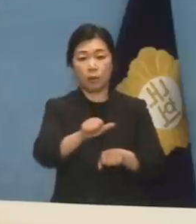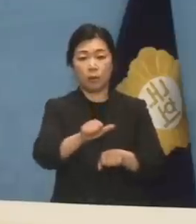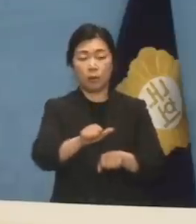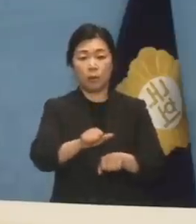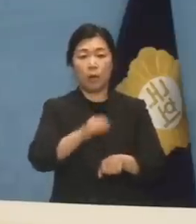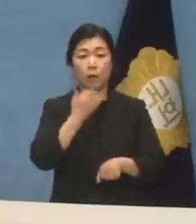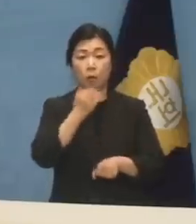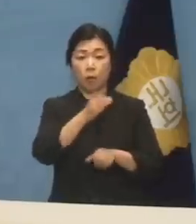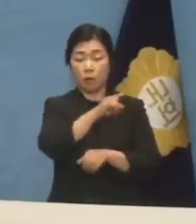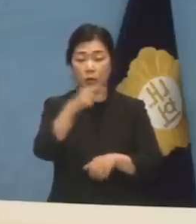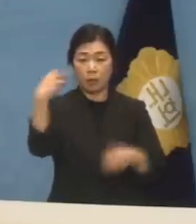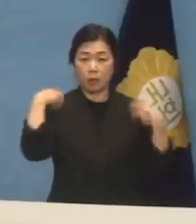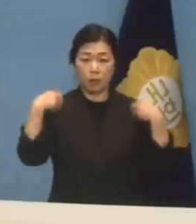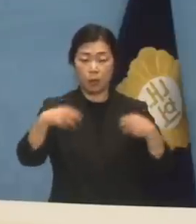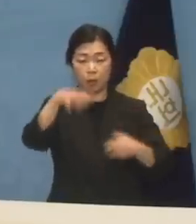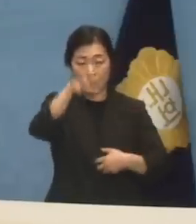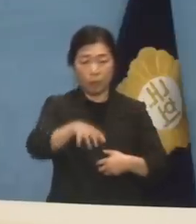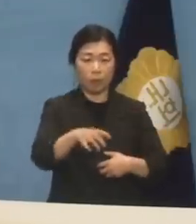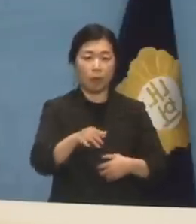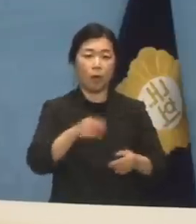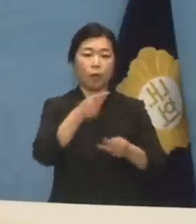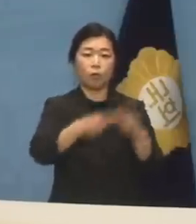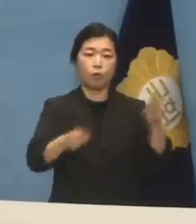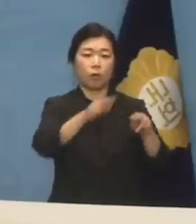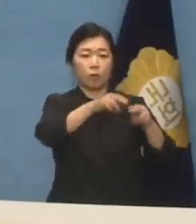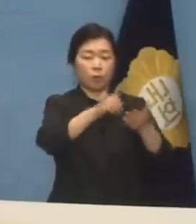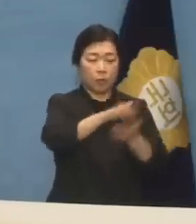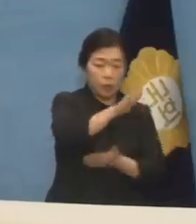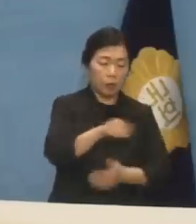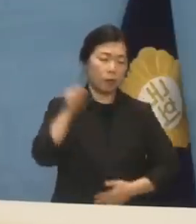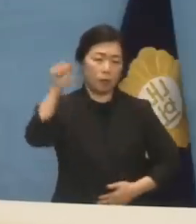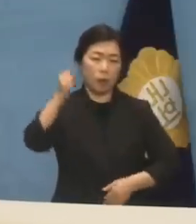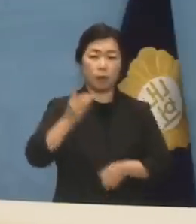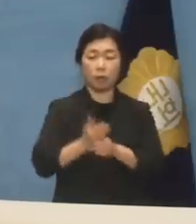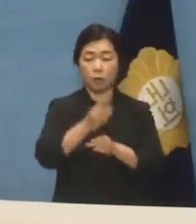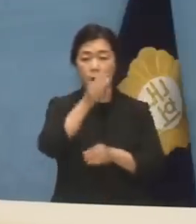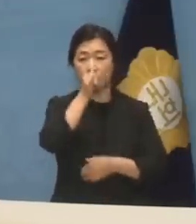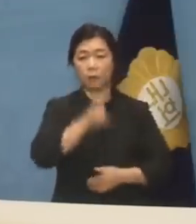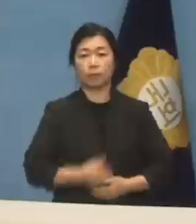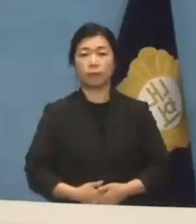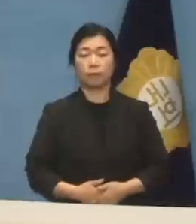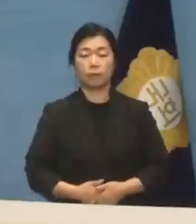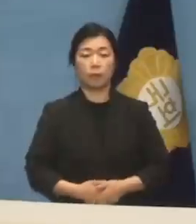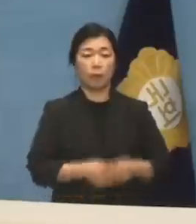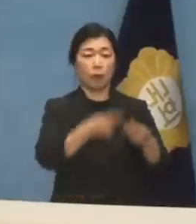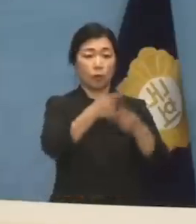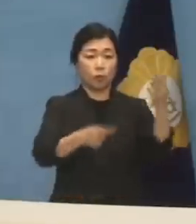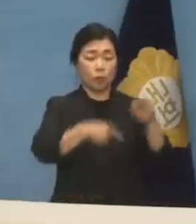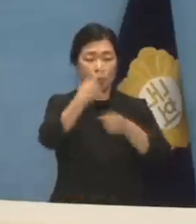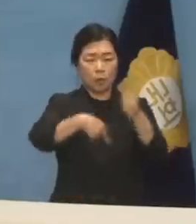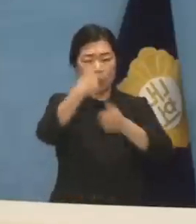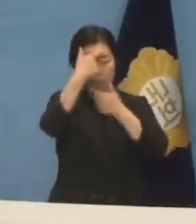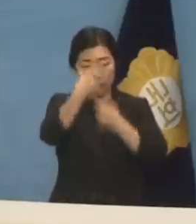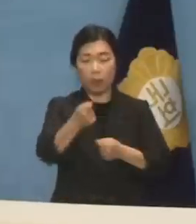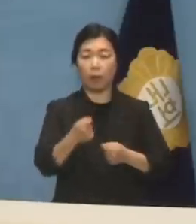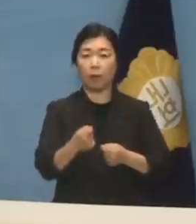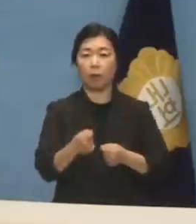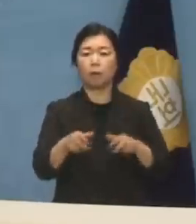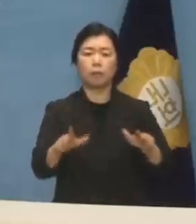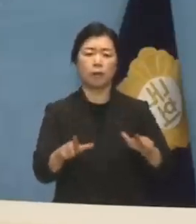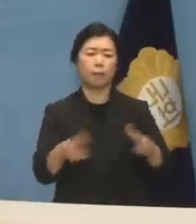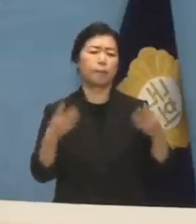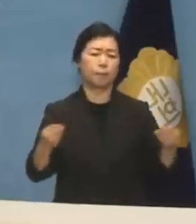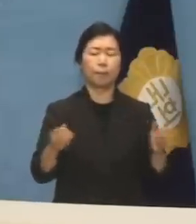시청역 앞에서 윤석열 퇴진을 외치고 있습니다. 윤석열 정부 1년 됐습니다. 이제 볼장 다 본 거